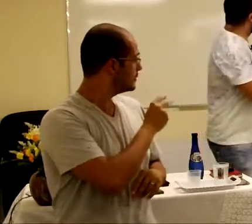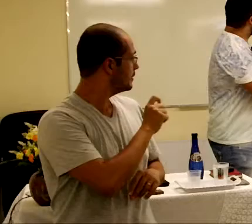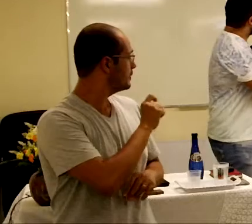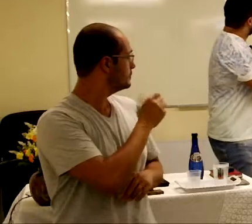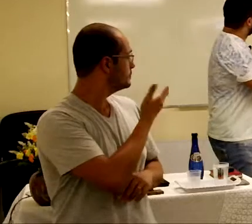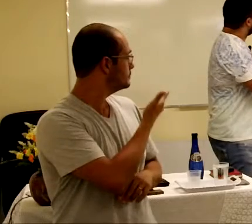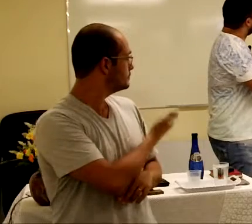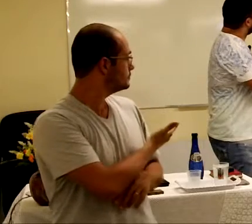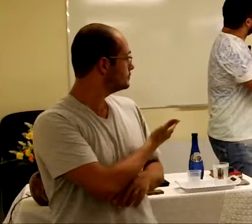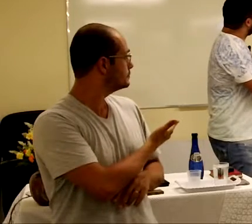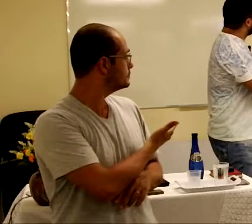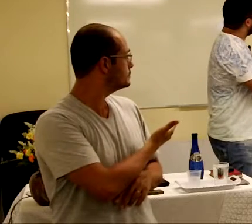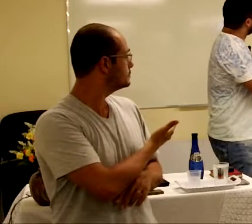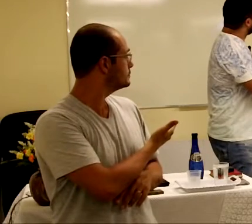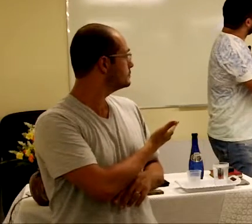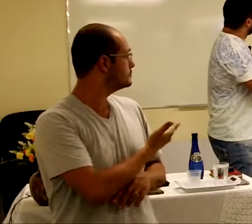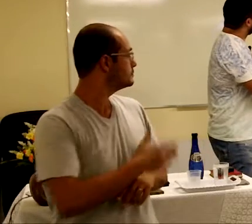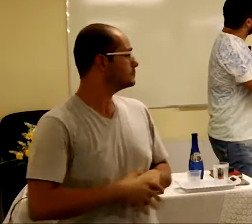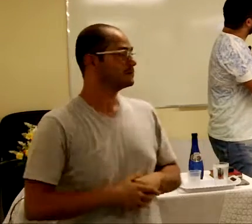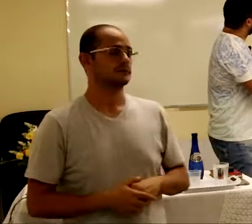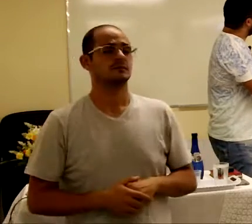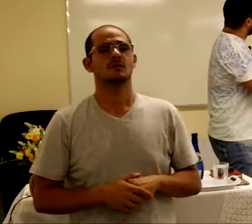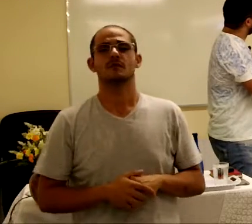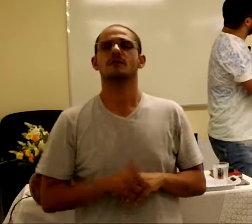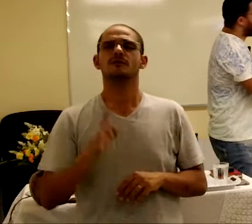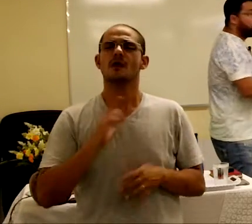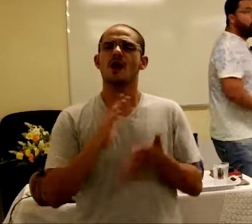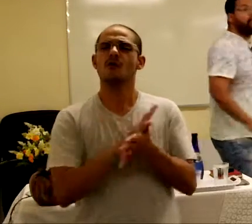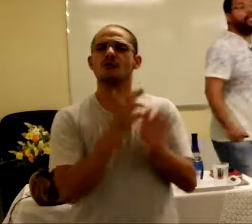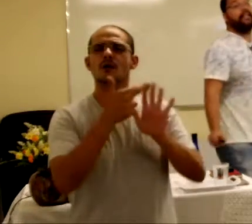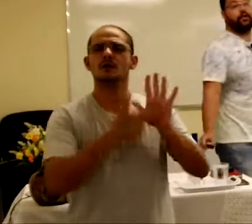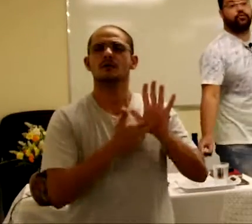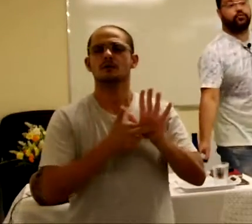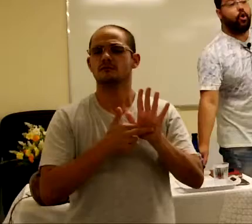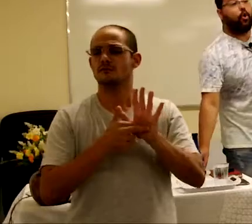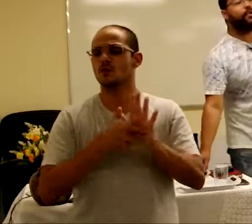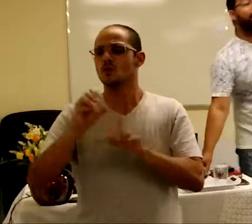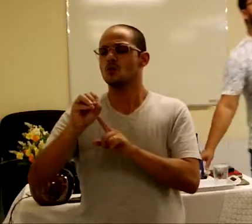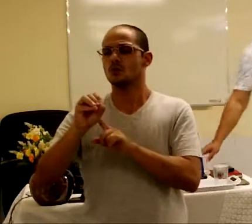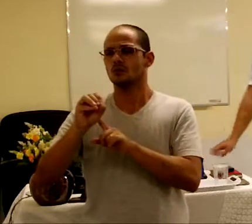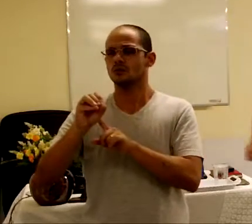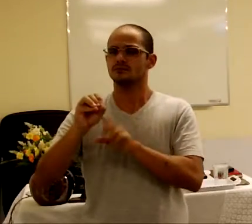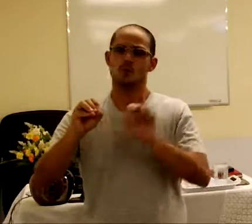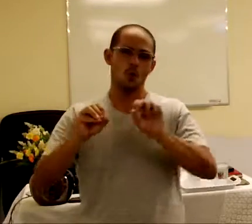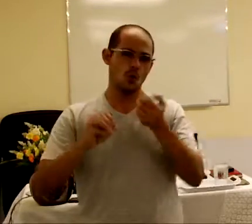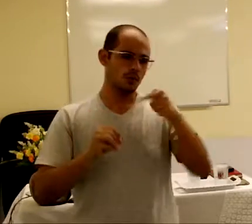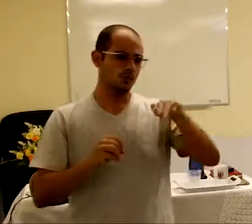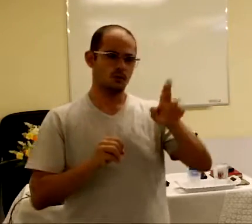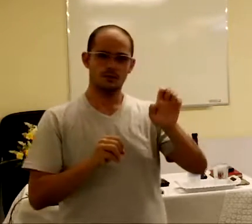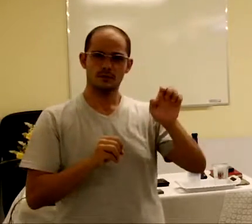está fazendo ele está adotando alguns critérios. Ele não coloca o que é Deus ou quem é